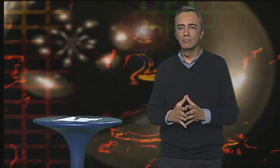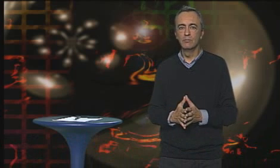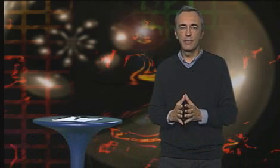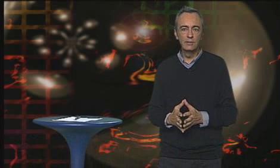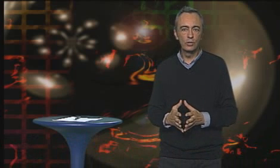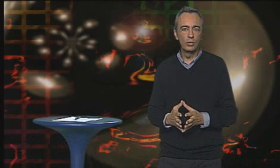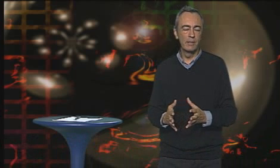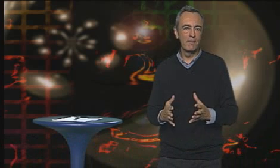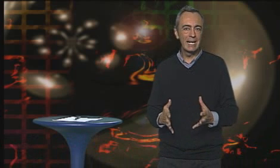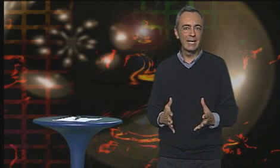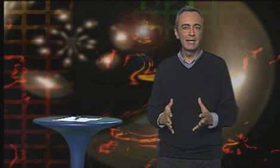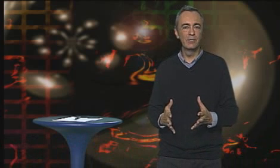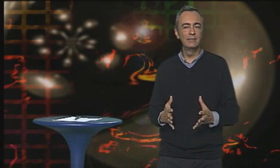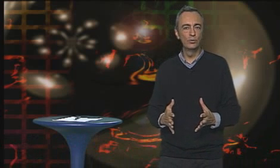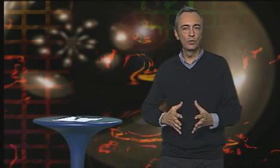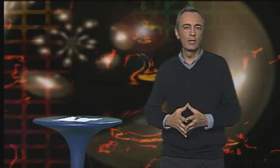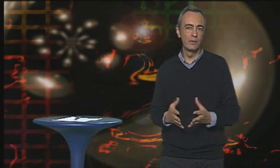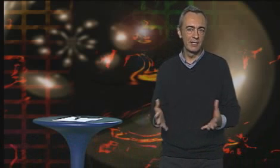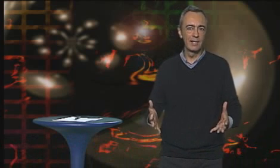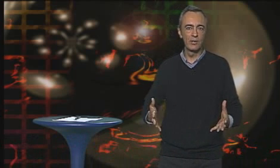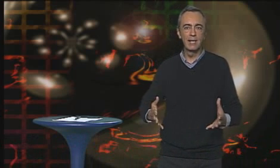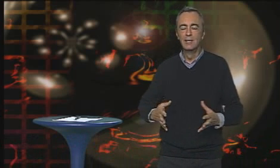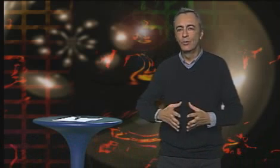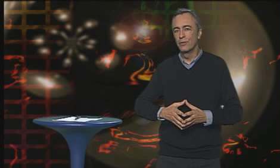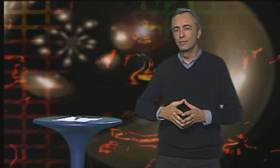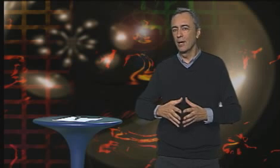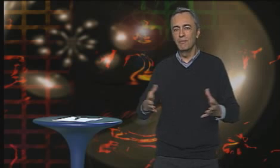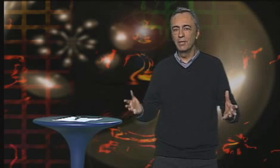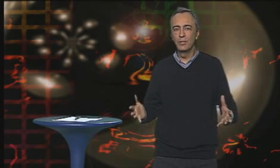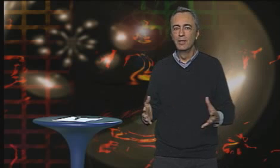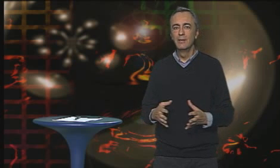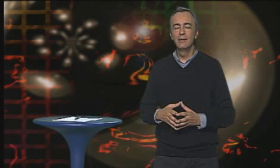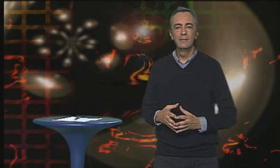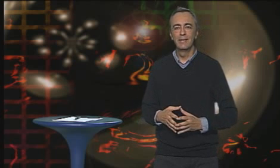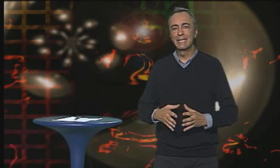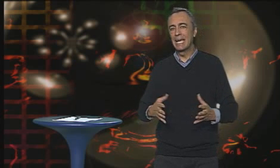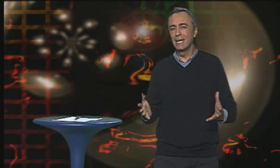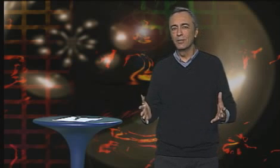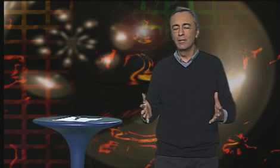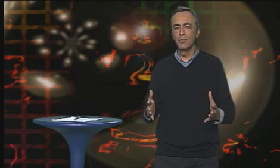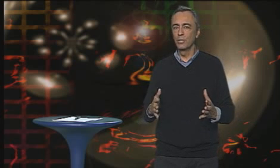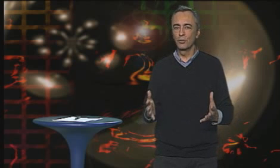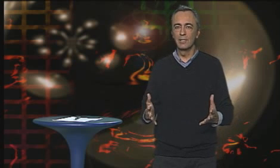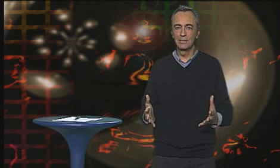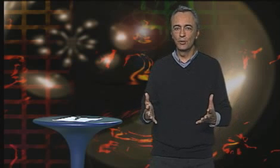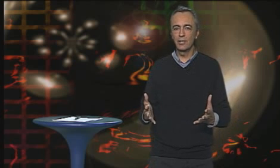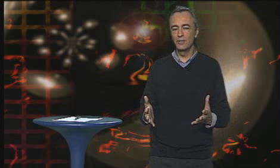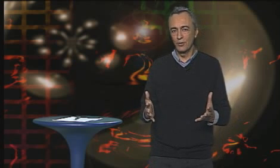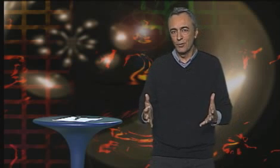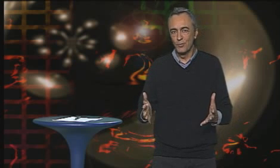un centro en Málaga un instituto la universidad laboral un centro amplio eh cercano al puerto de la Torre yo lo conozco